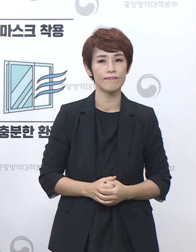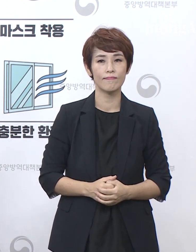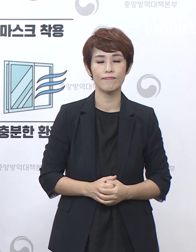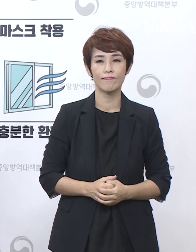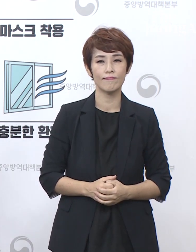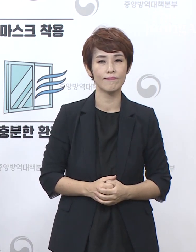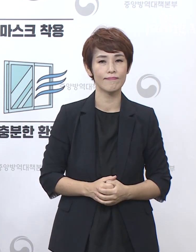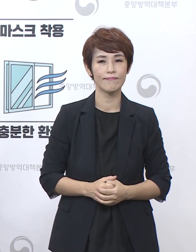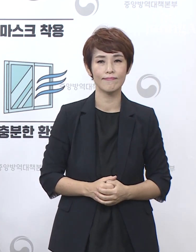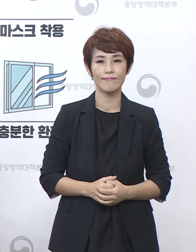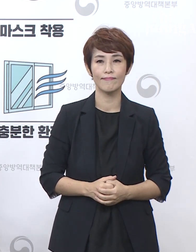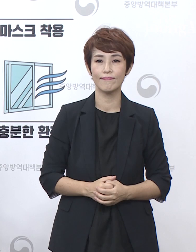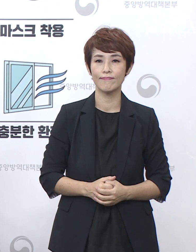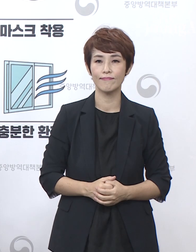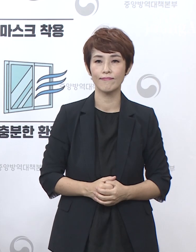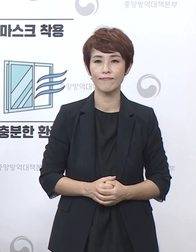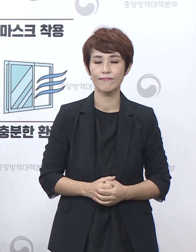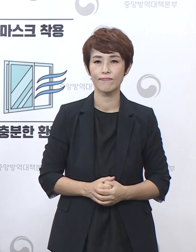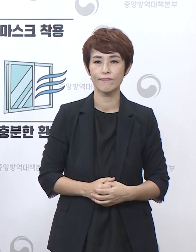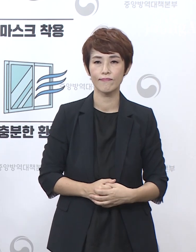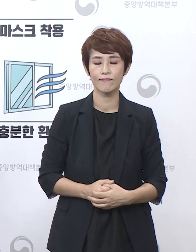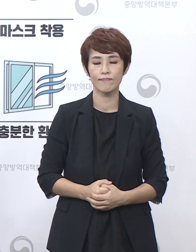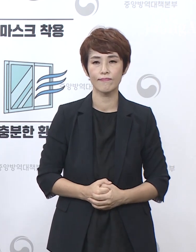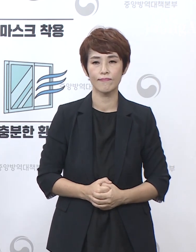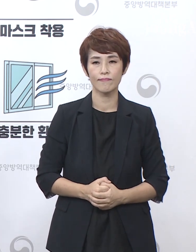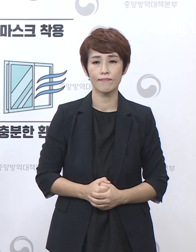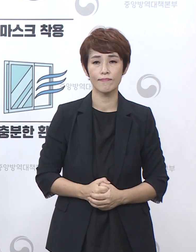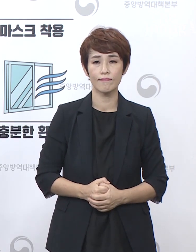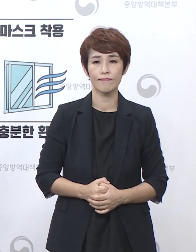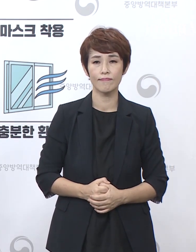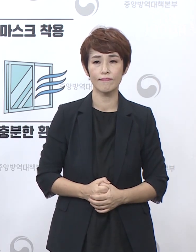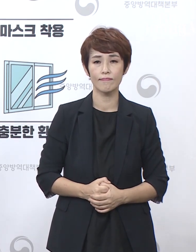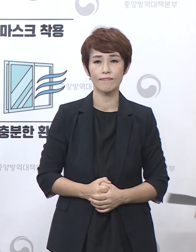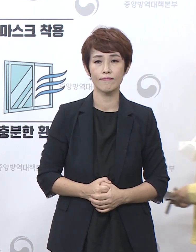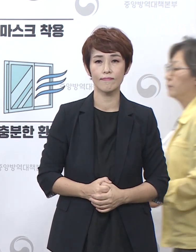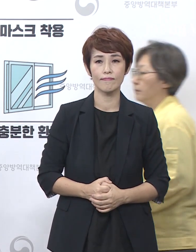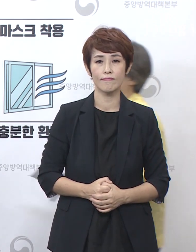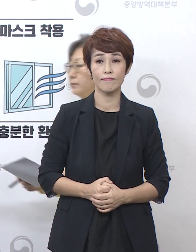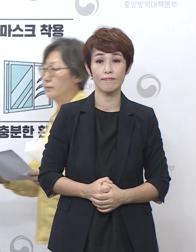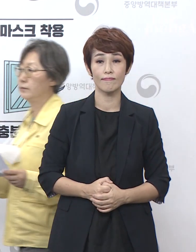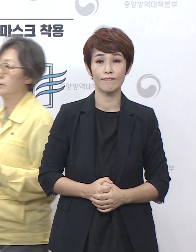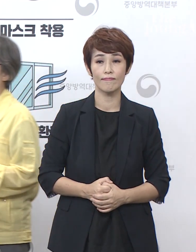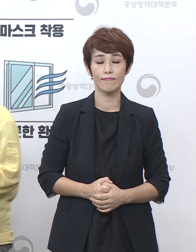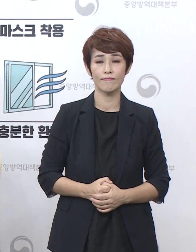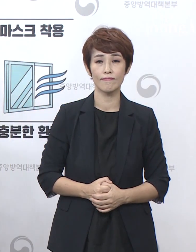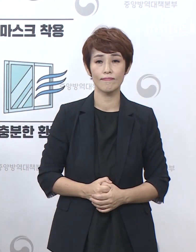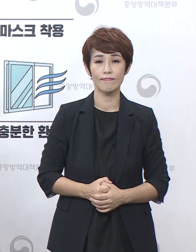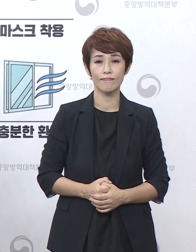박혜경 접종 시행 반장 설명드리겠습니다.